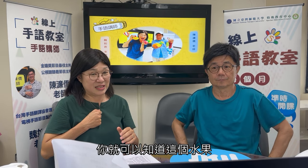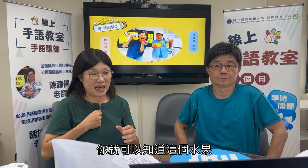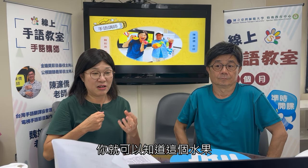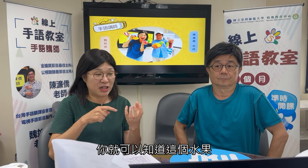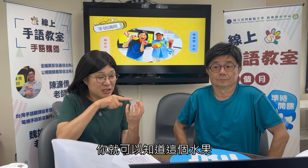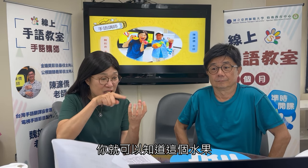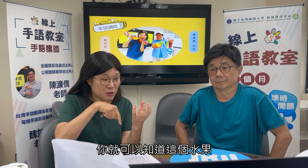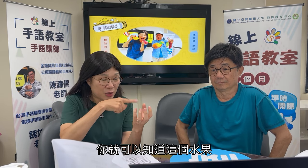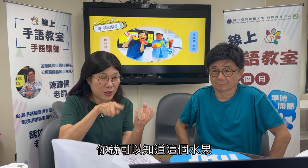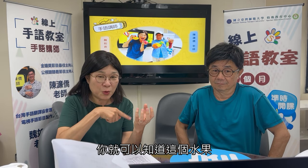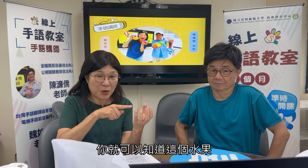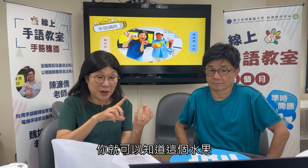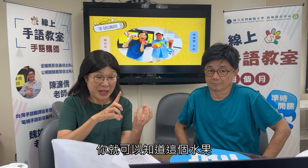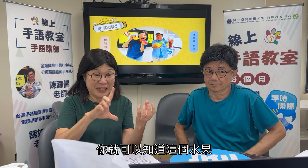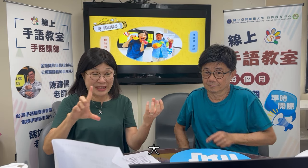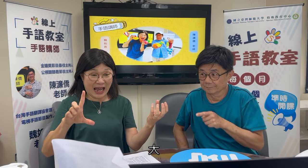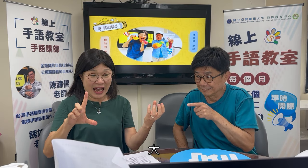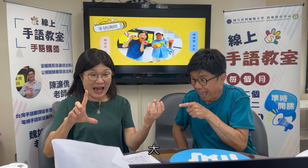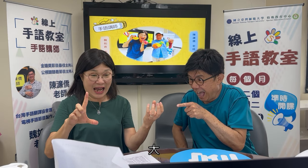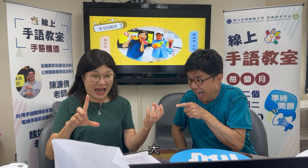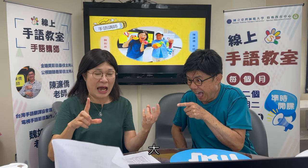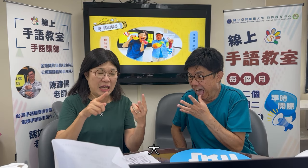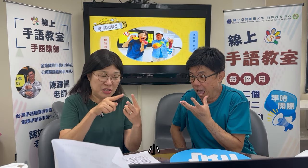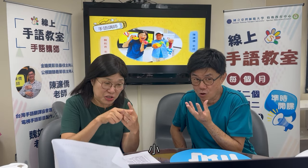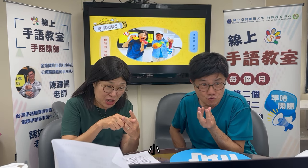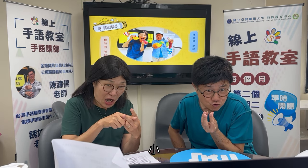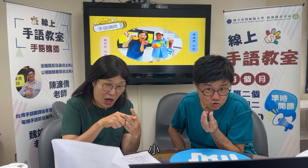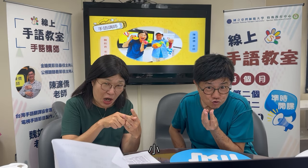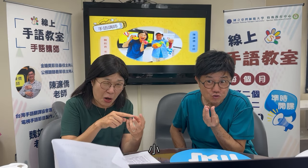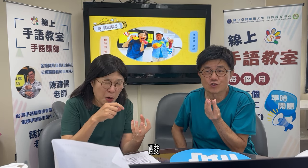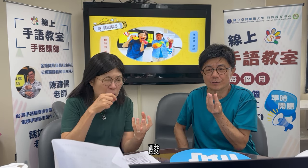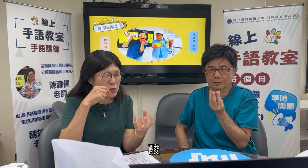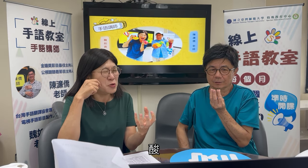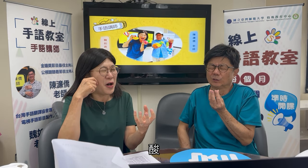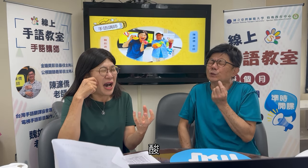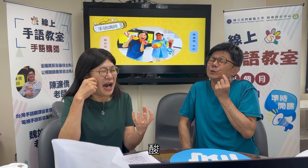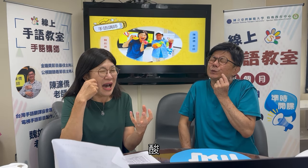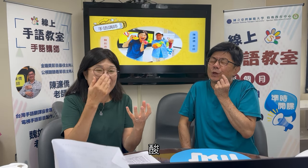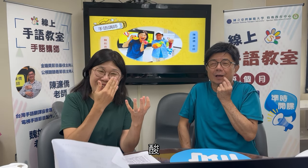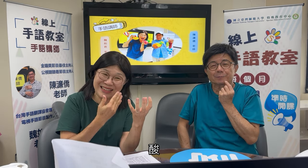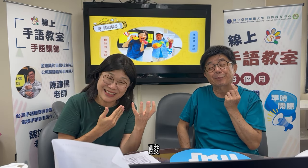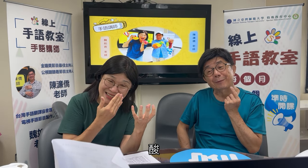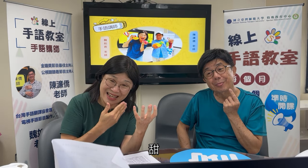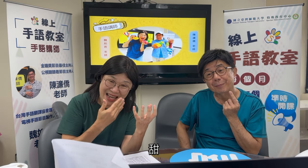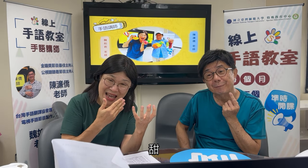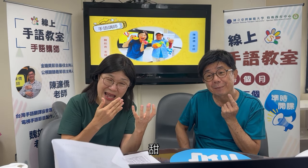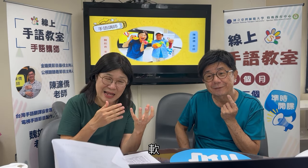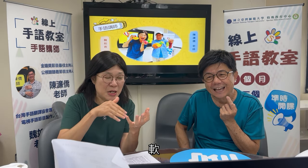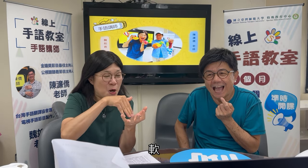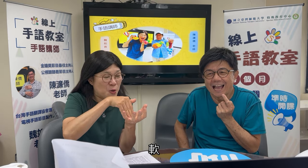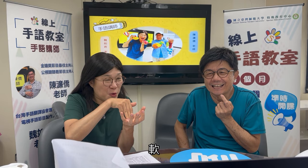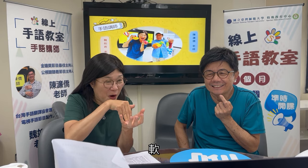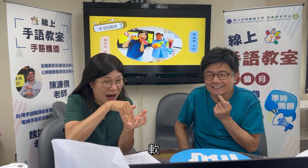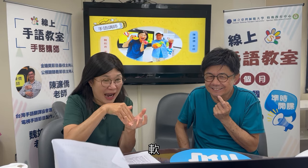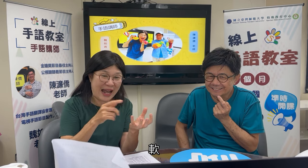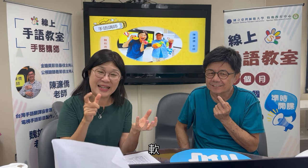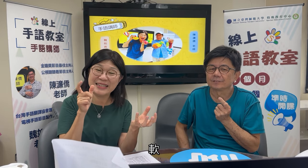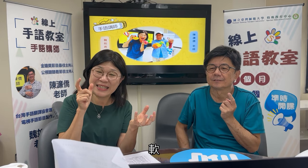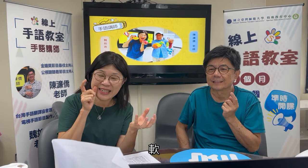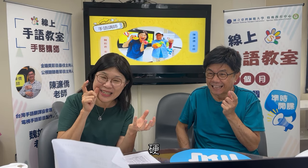道这个水果大小、酸甜、软